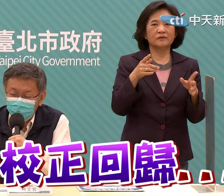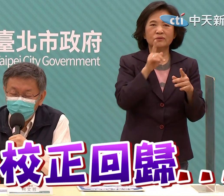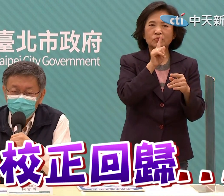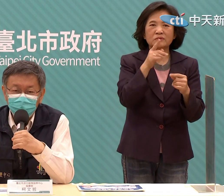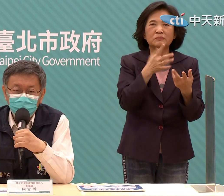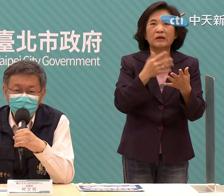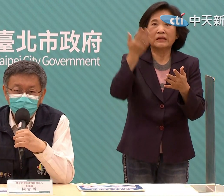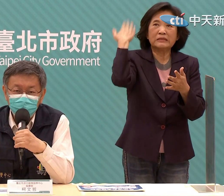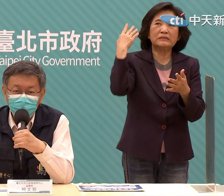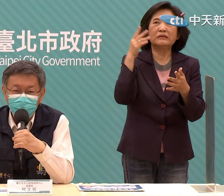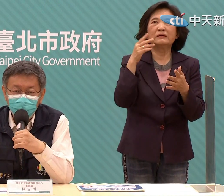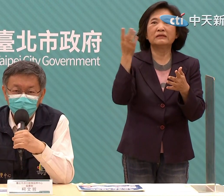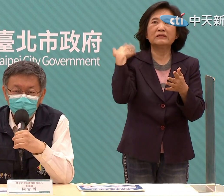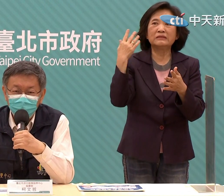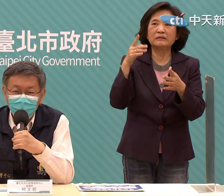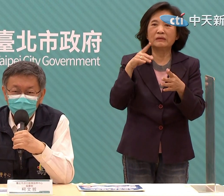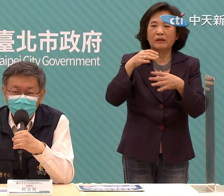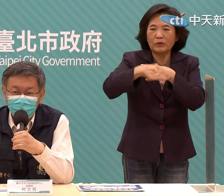归啊？那你就说